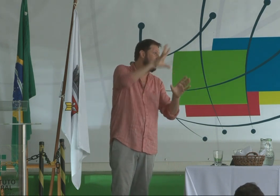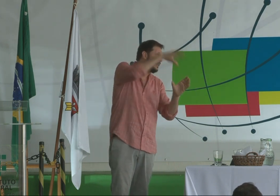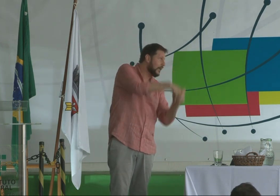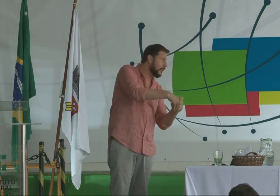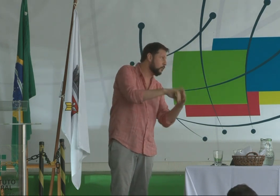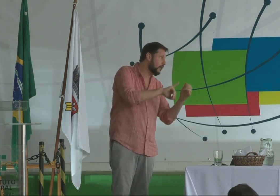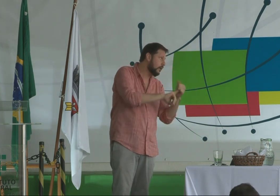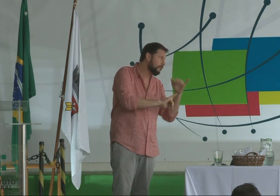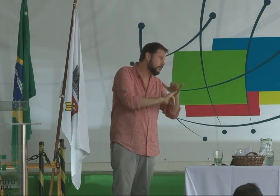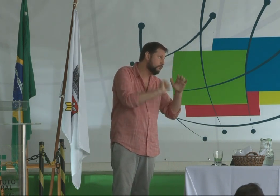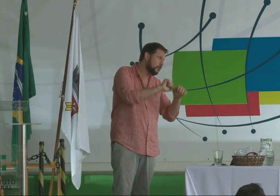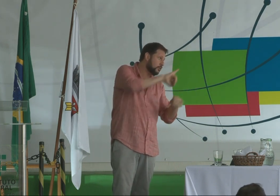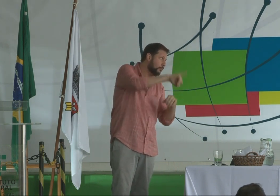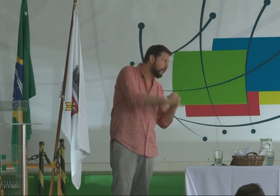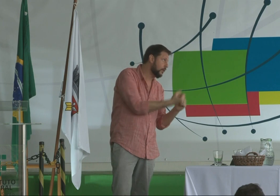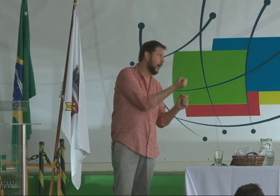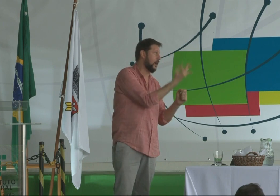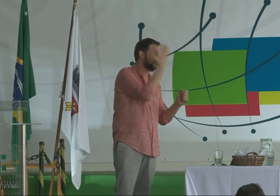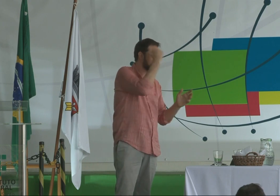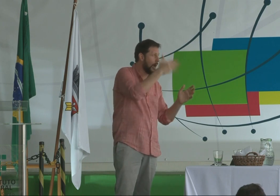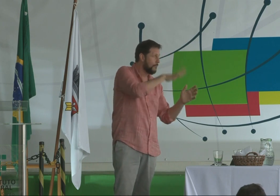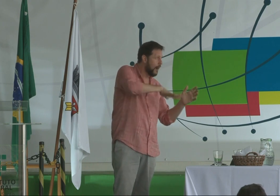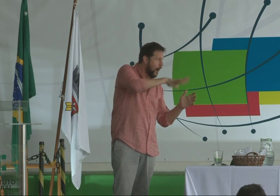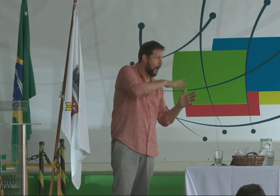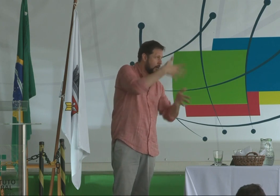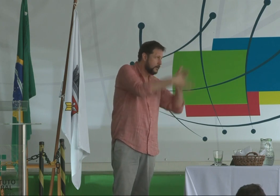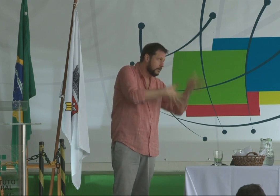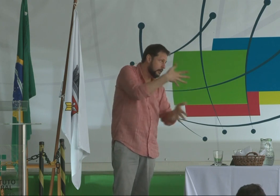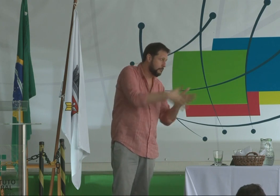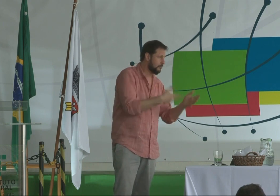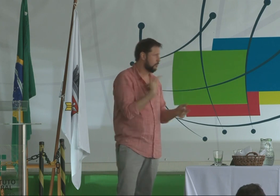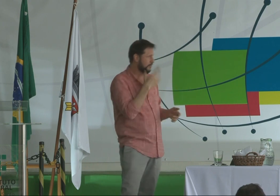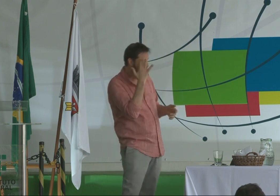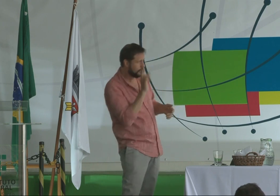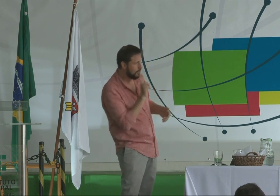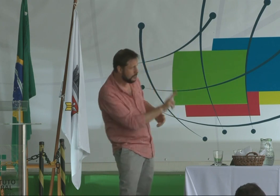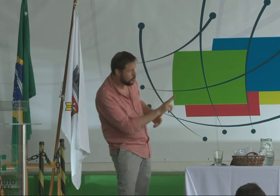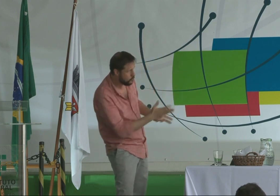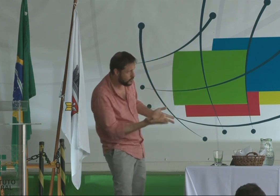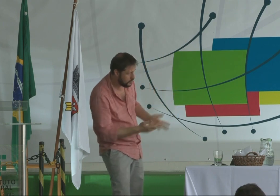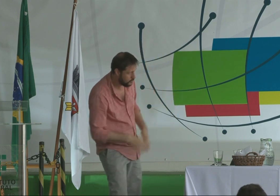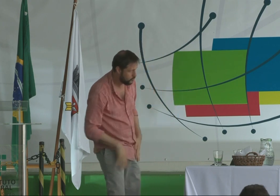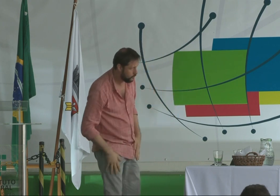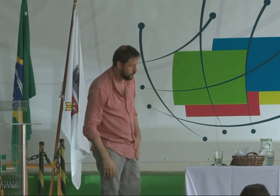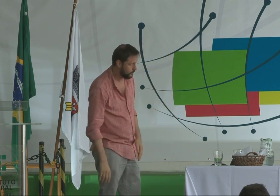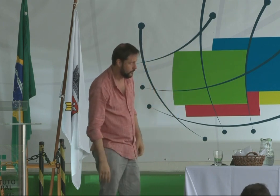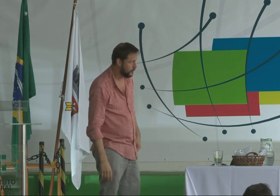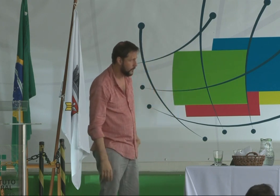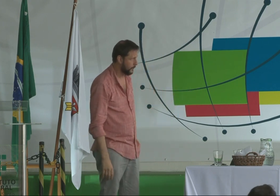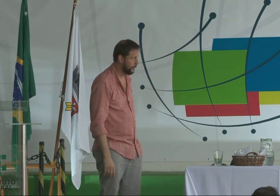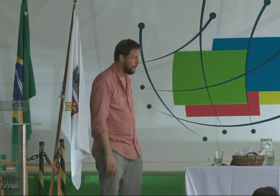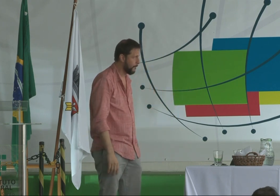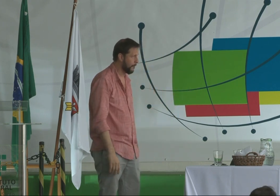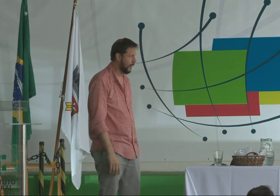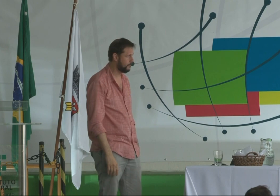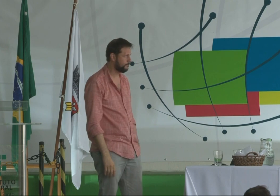cursos. Então, o índice, ele pode aproveitar também essa questão que já está inserida a questão da língua de sinais e avançar.